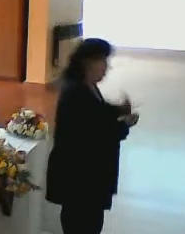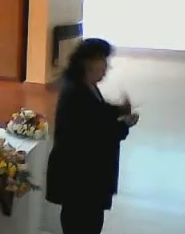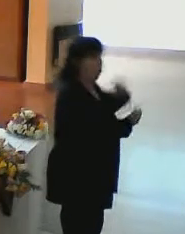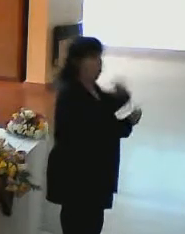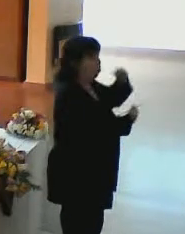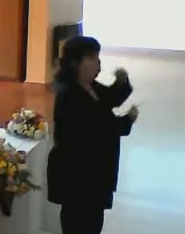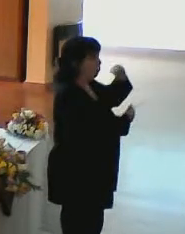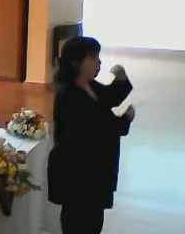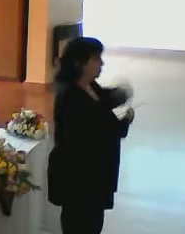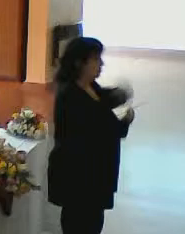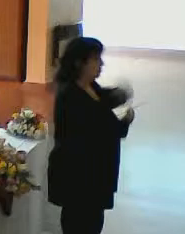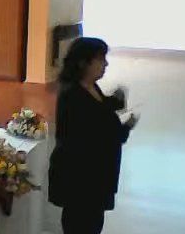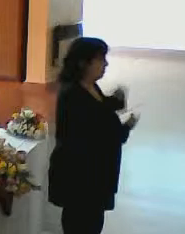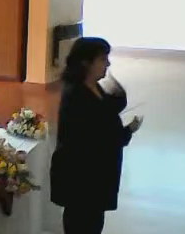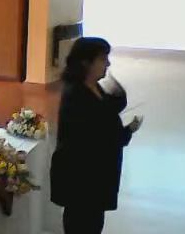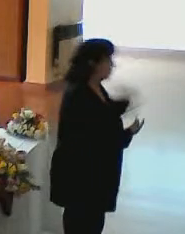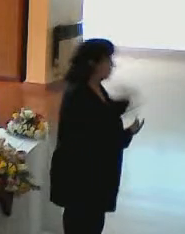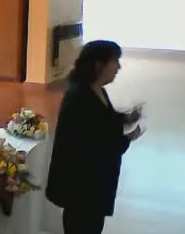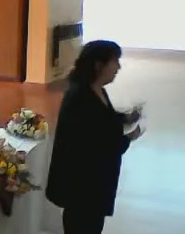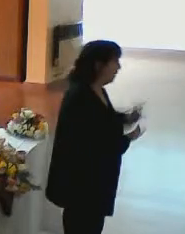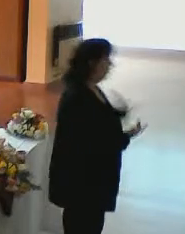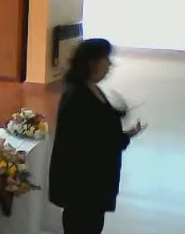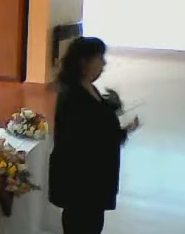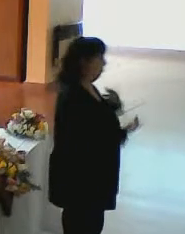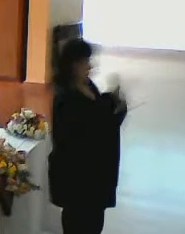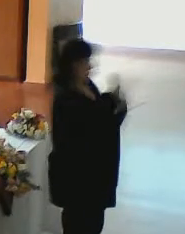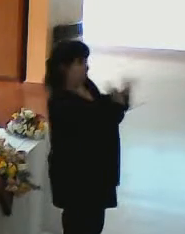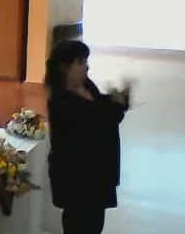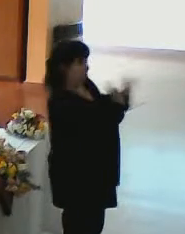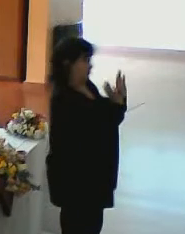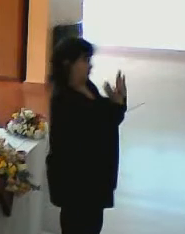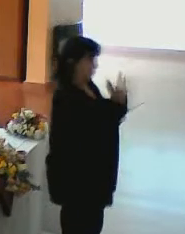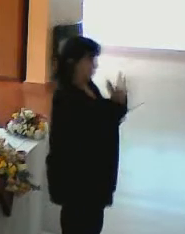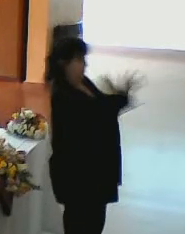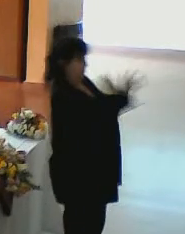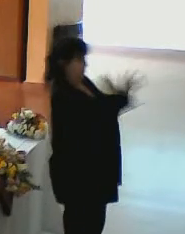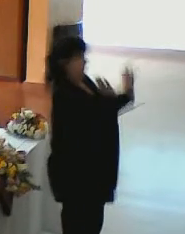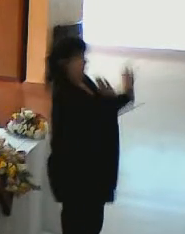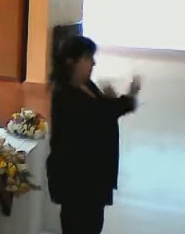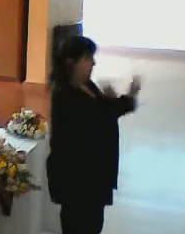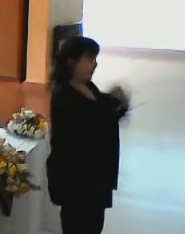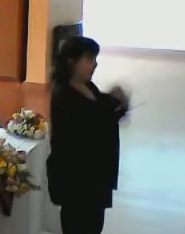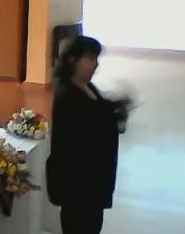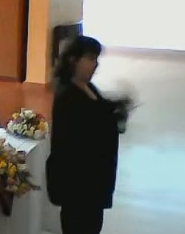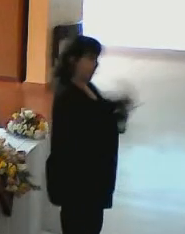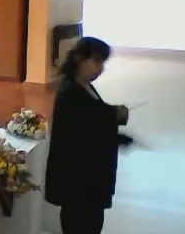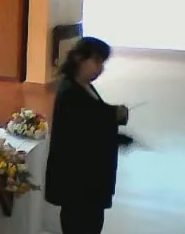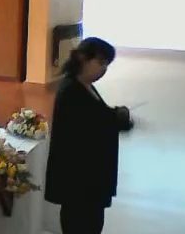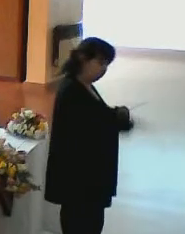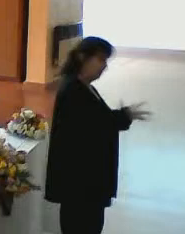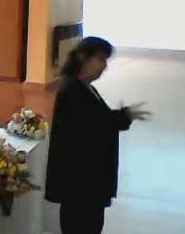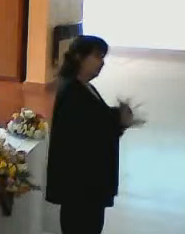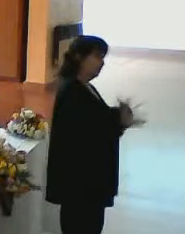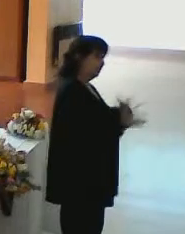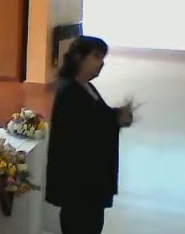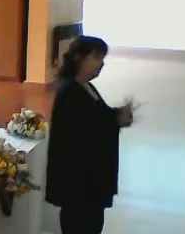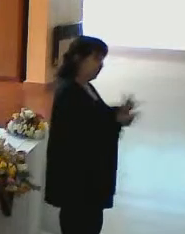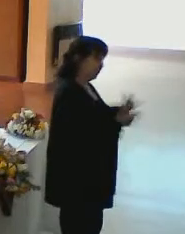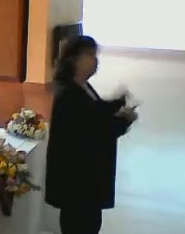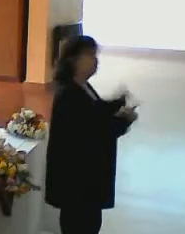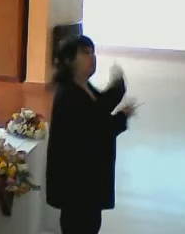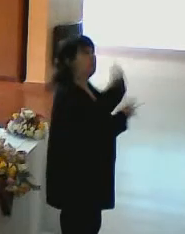habilidades sociales o cognitivas, y que provocan un impacto en el progreso del desarrollo del niño.